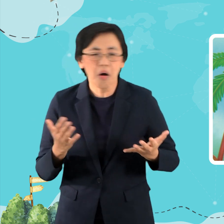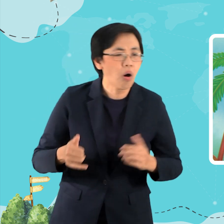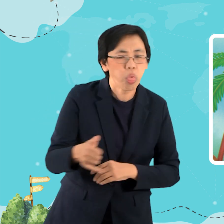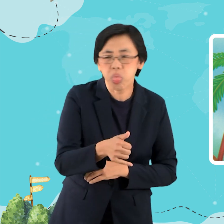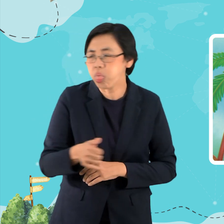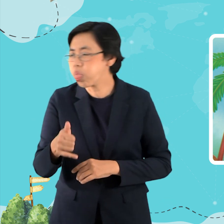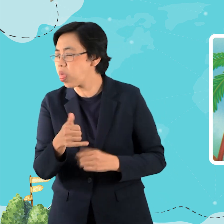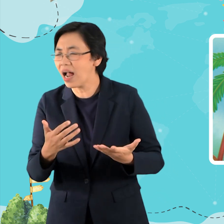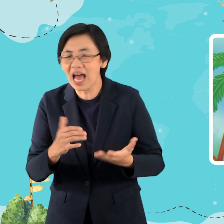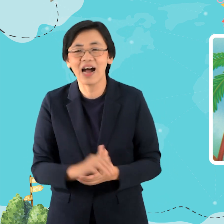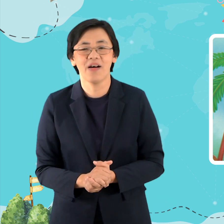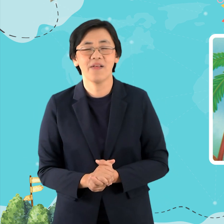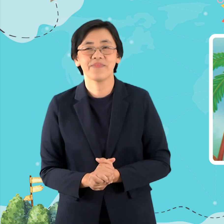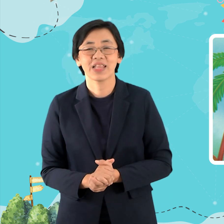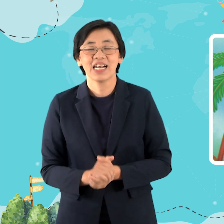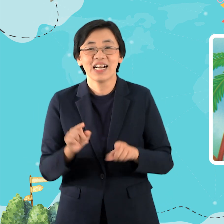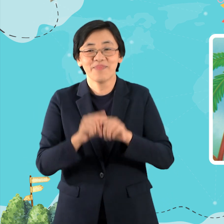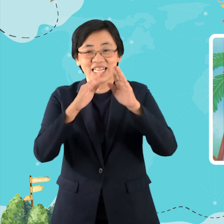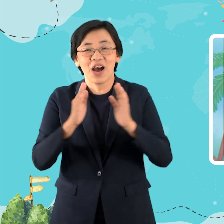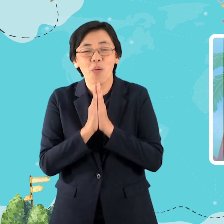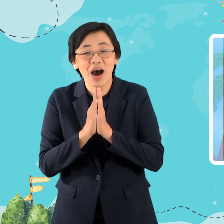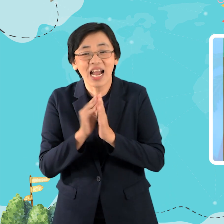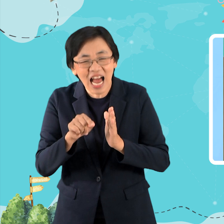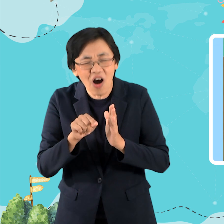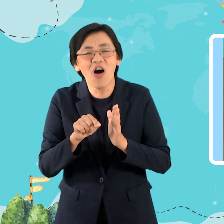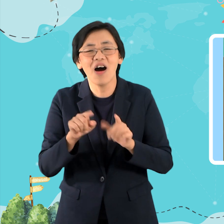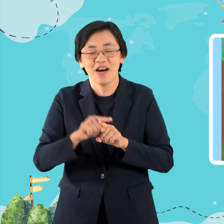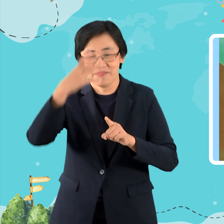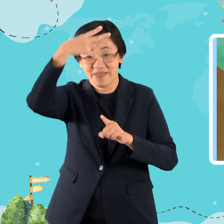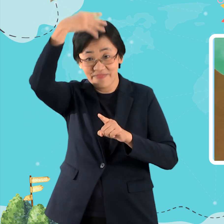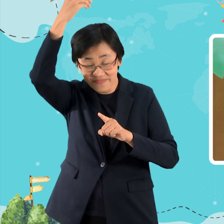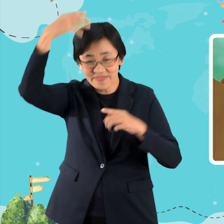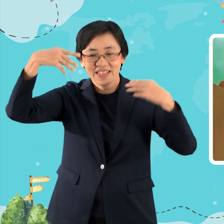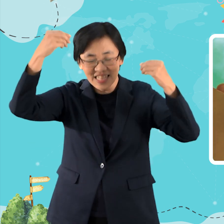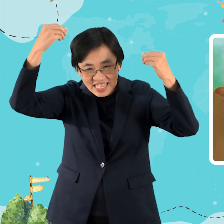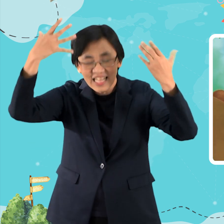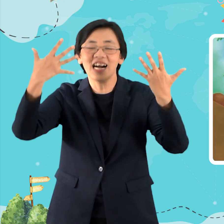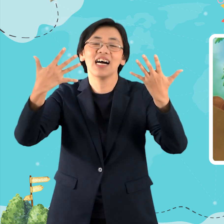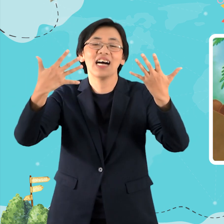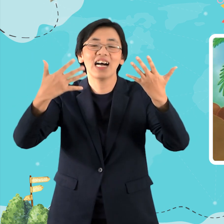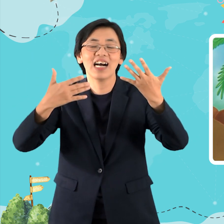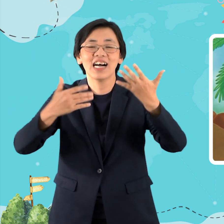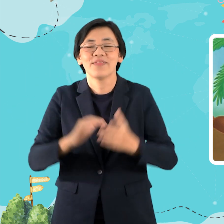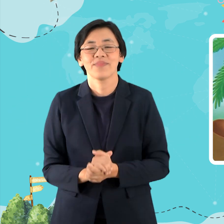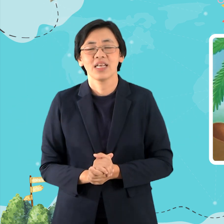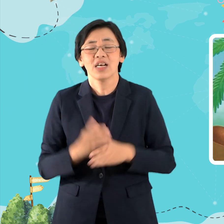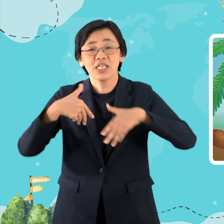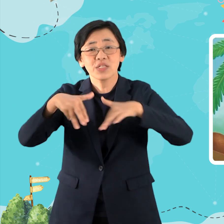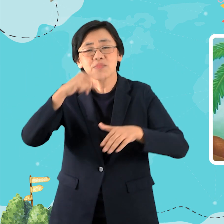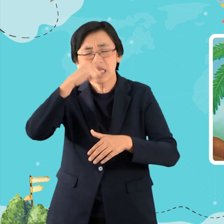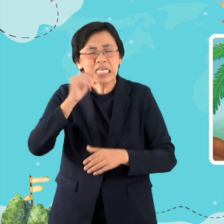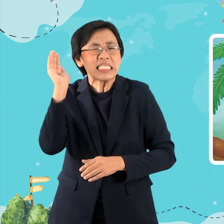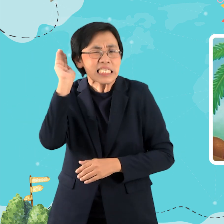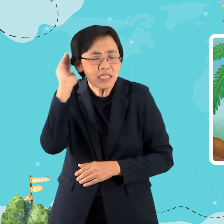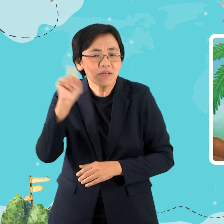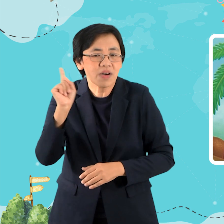ที่พักพิงเจ้าในที่นี้หมายถึงเจ้าที่เจ้าทางเทวดาอารักษ์ที่ชาวไทย